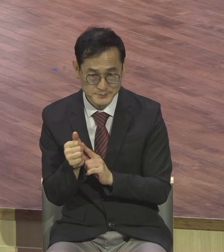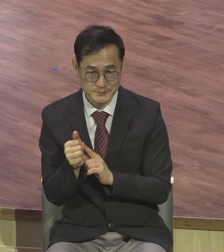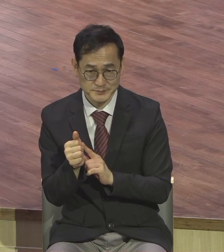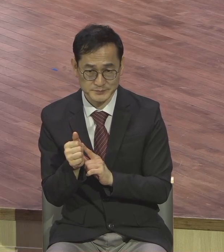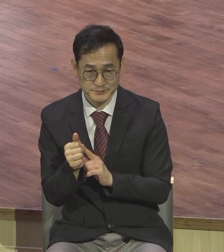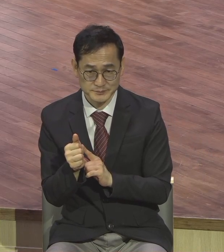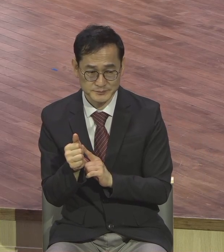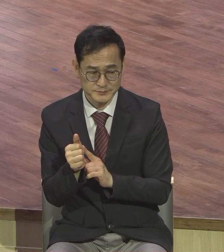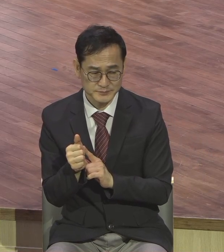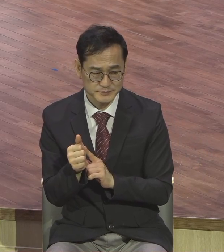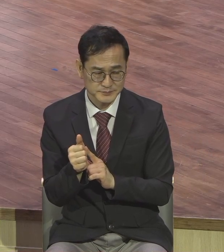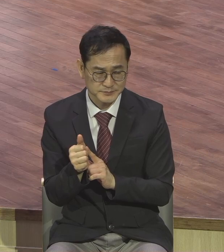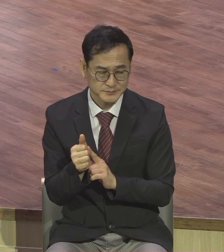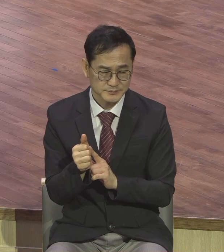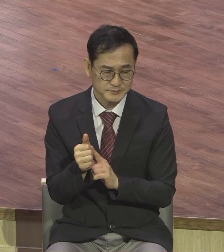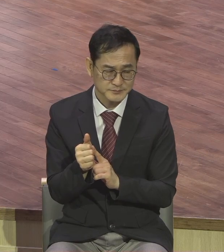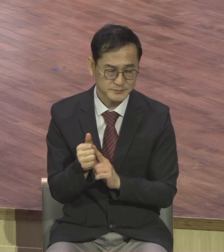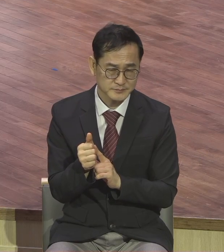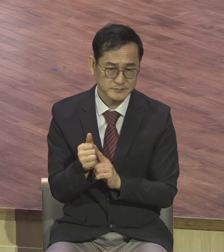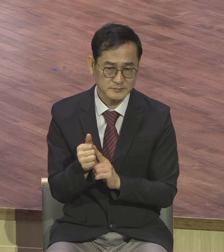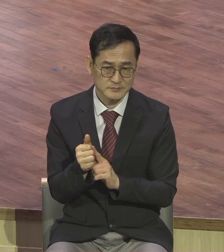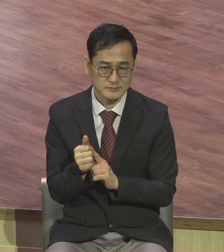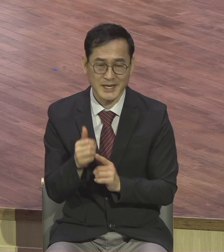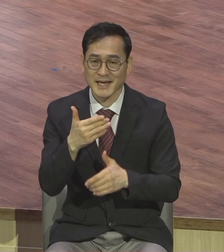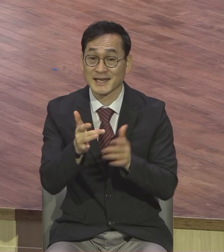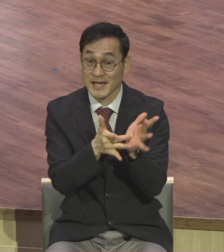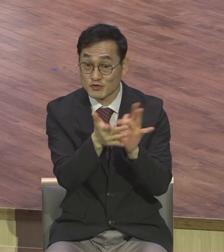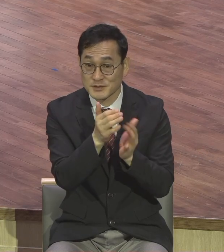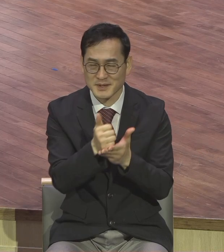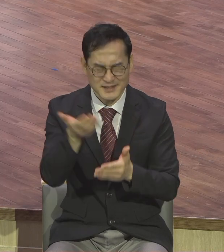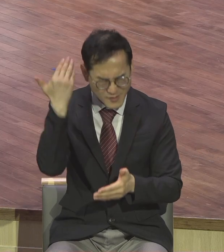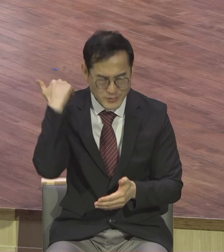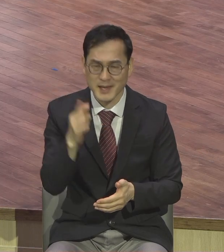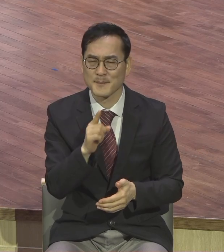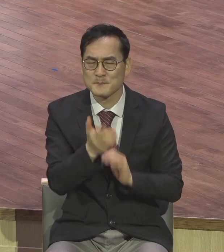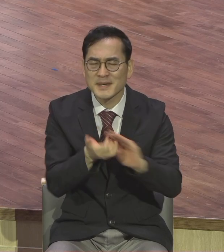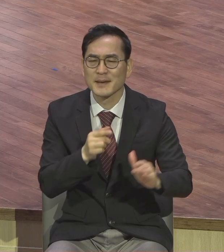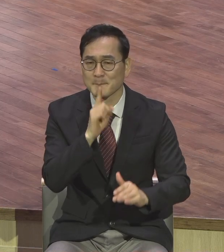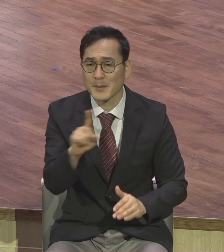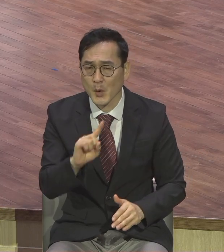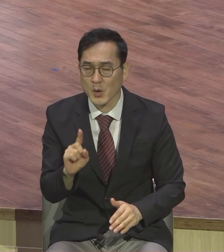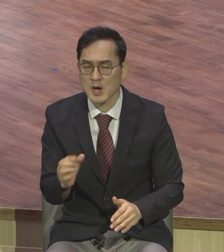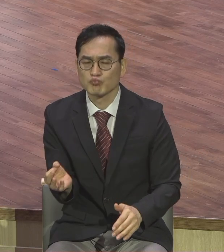것이라고 이사야 53장 9절에 예언되어 있어요.